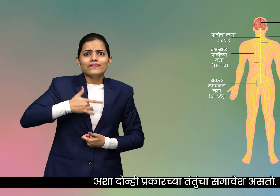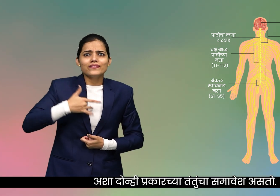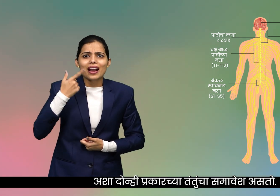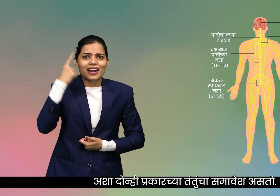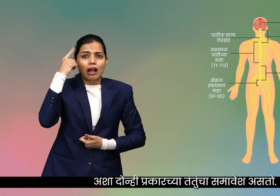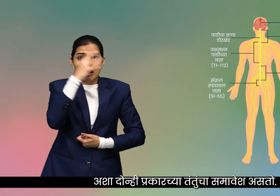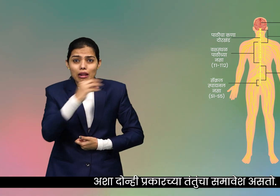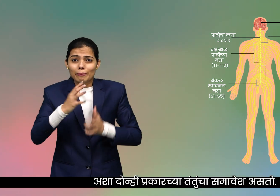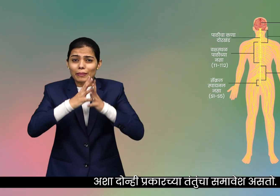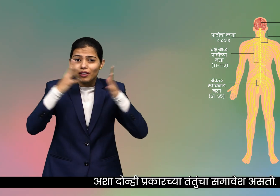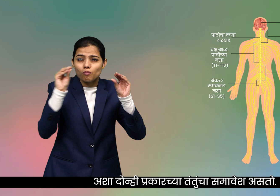असतो.